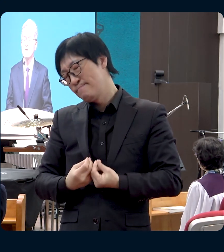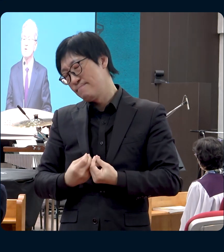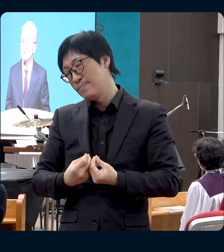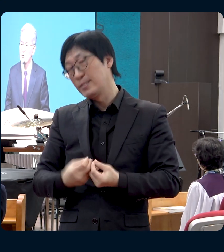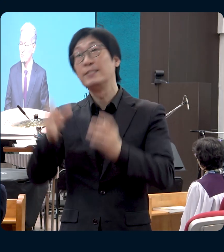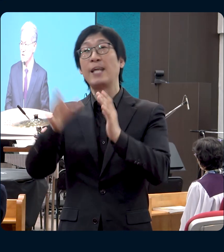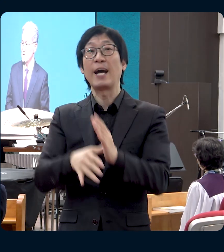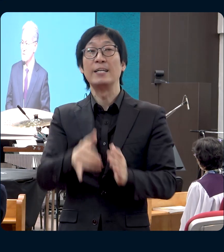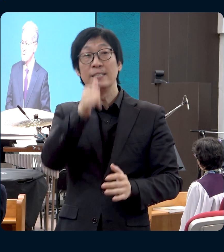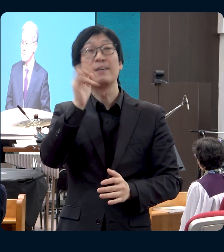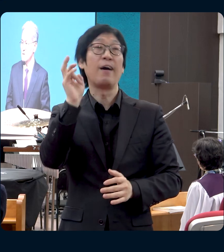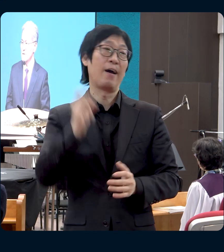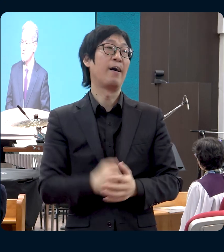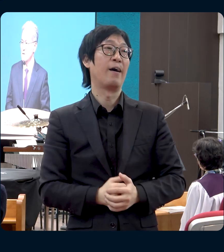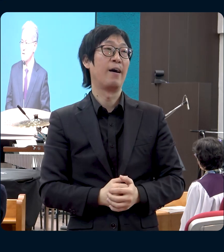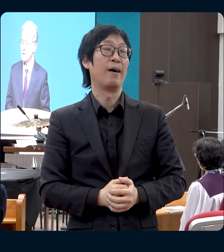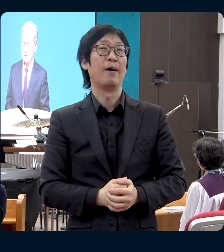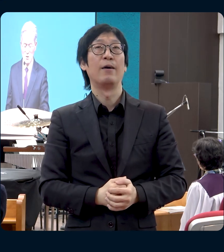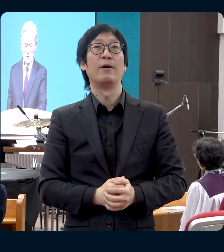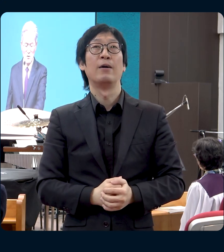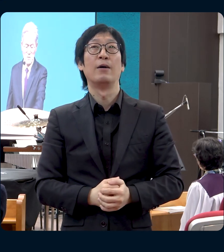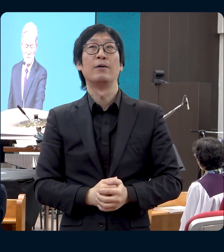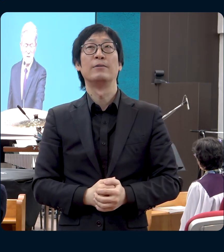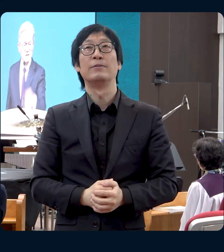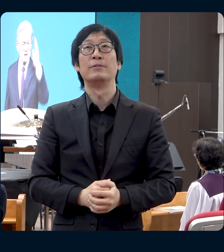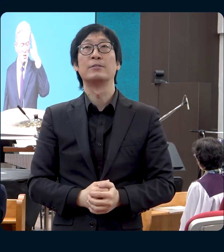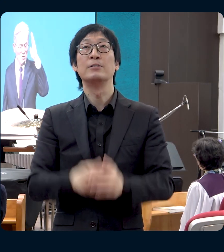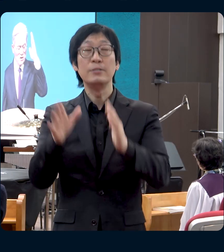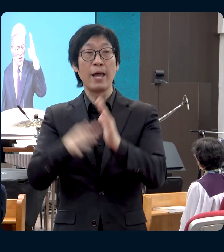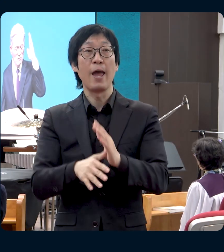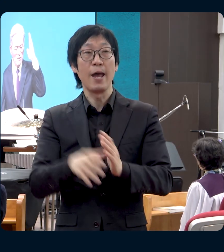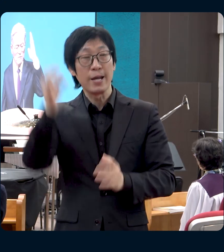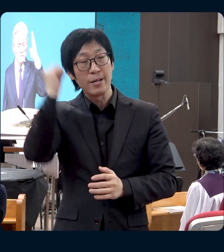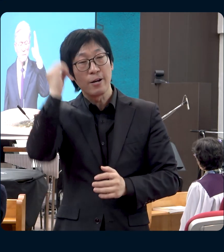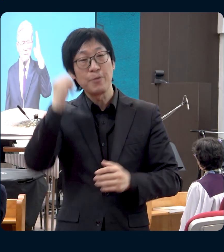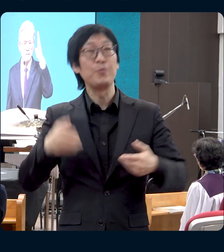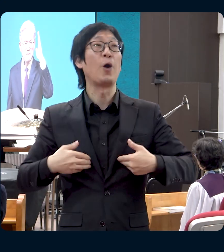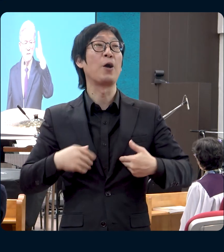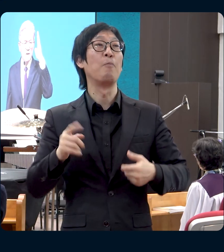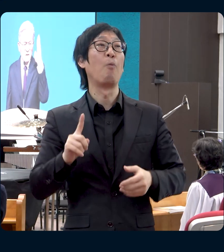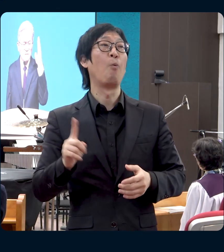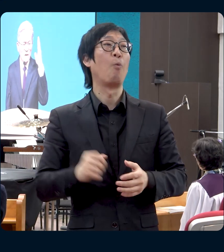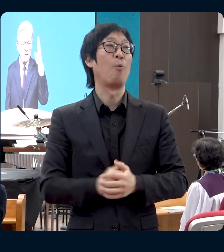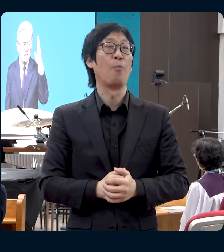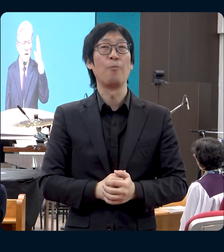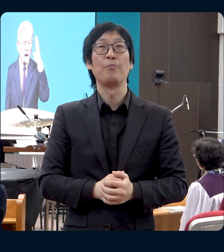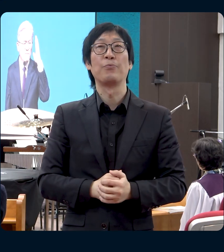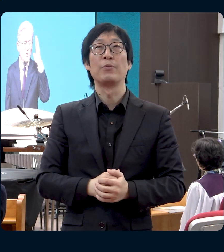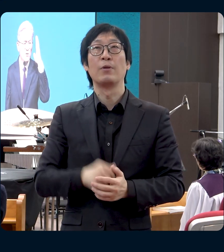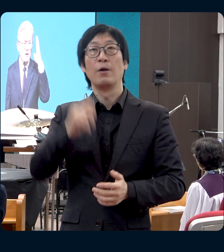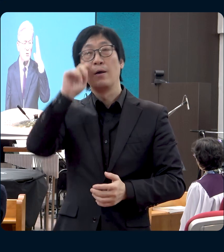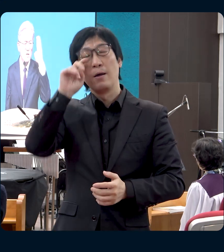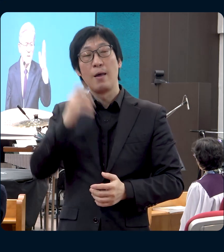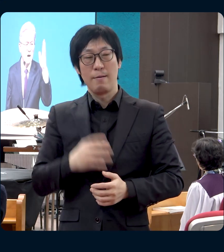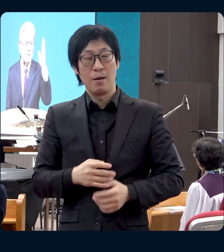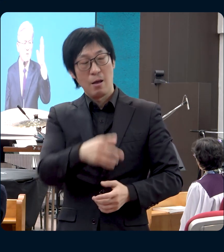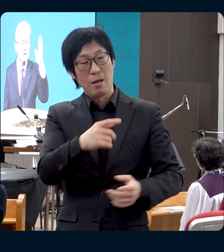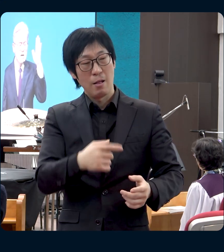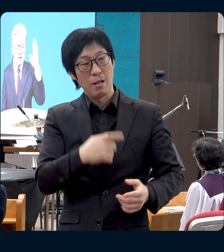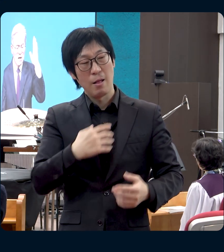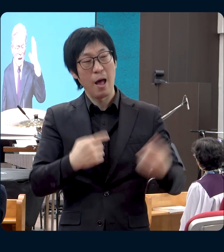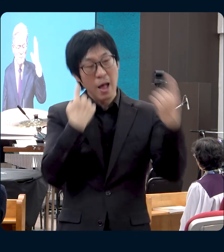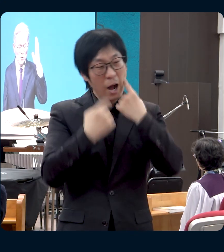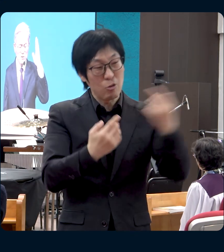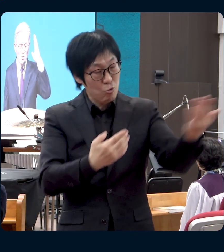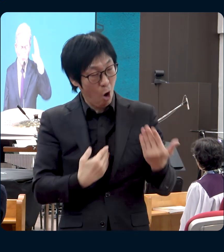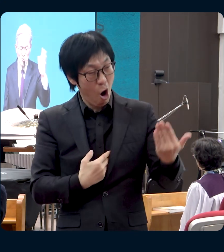바로 그런 경우입니다. 자, 그런데 여러분, 이때 기억하셔야 돼요. 그때 그냥 감정대로 실망하고